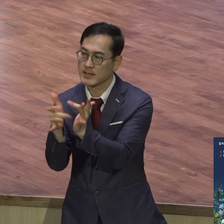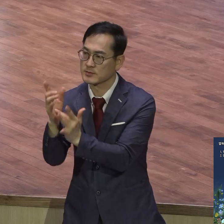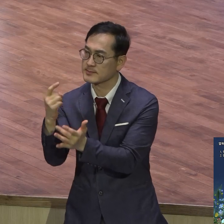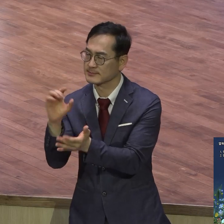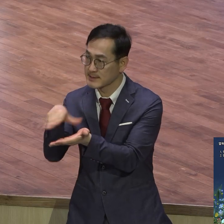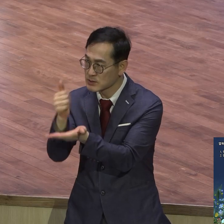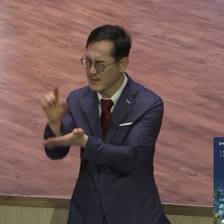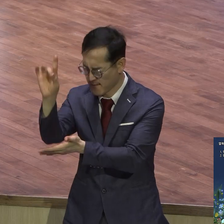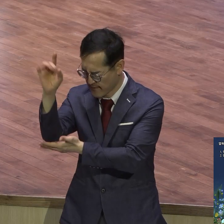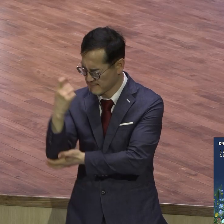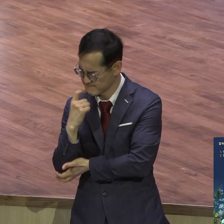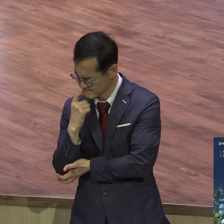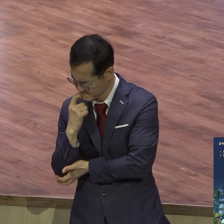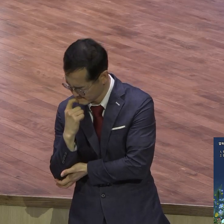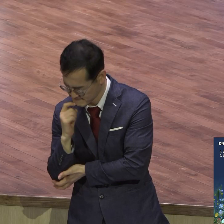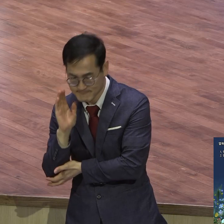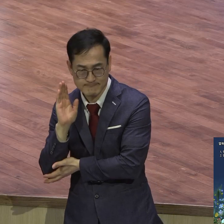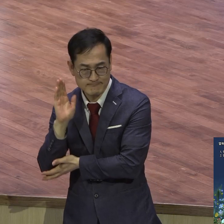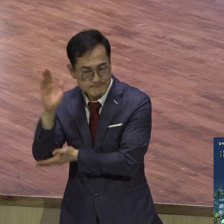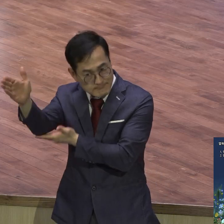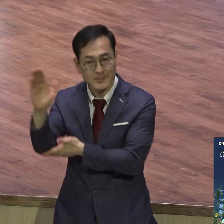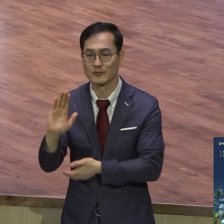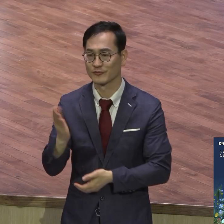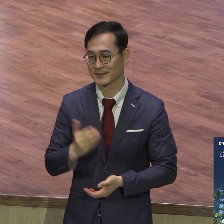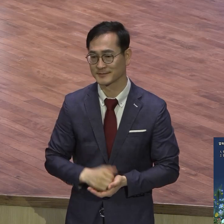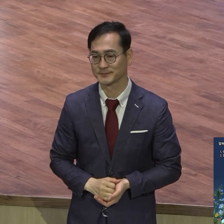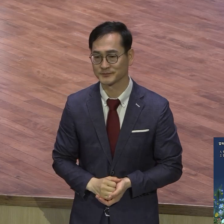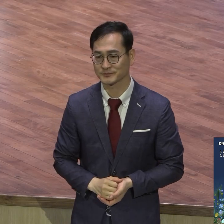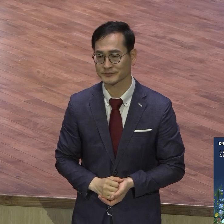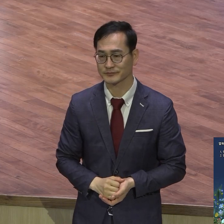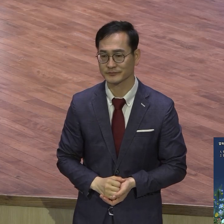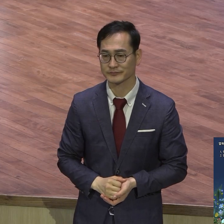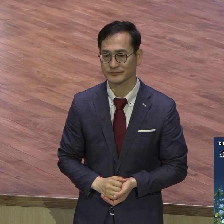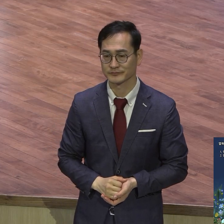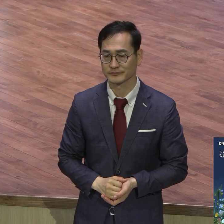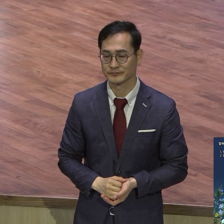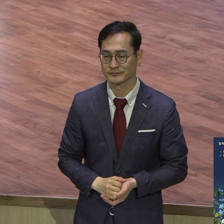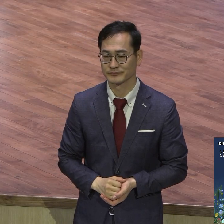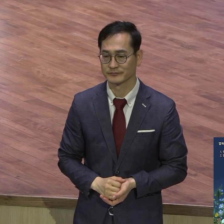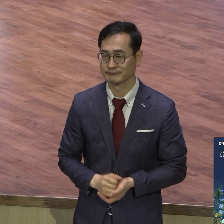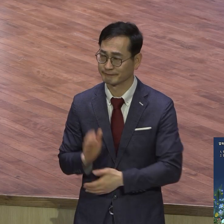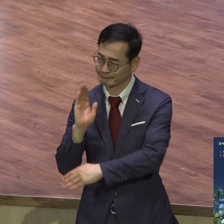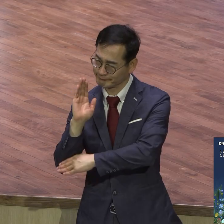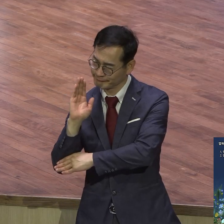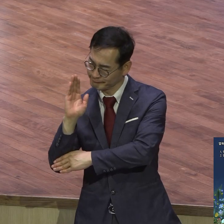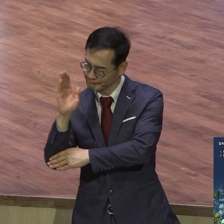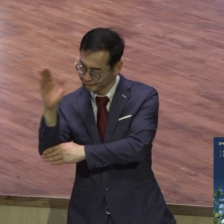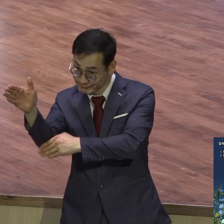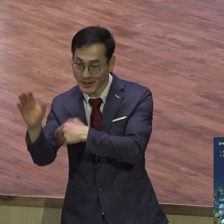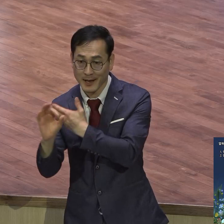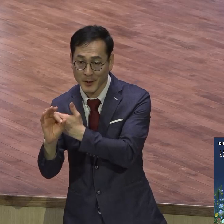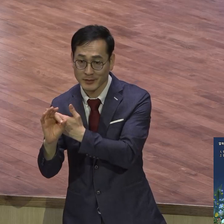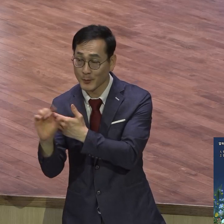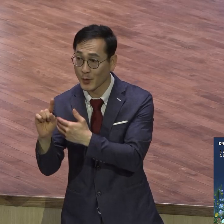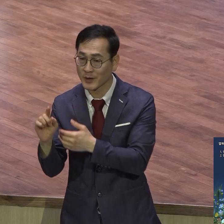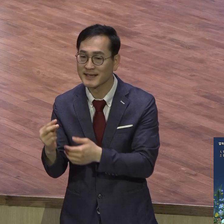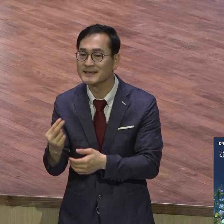상황에서도 복음에 결론난 사람이 가는 곳에는 뭐가 일어나느냐 생명의 역사에 일어납니다.